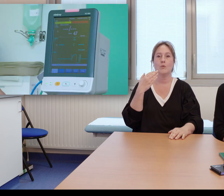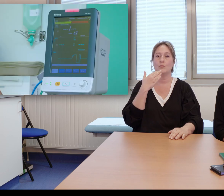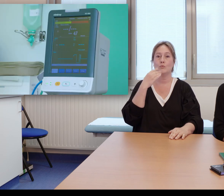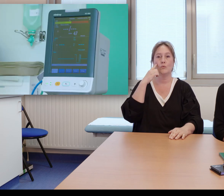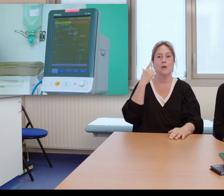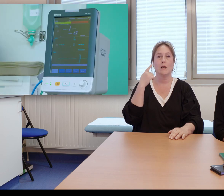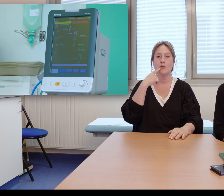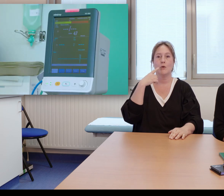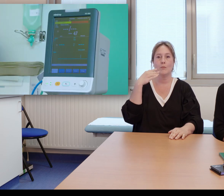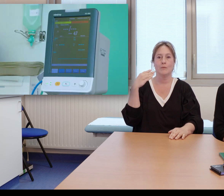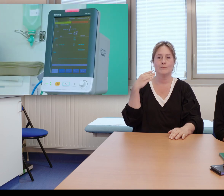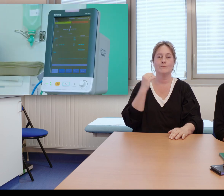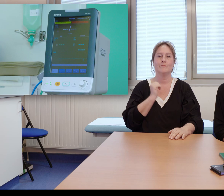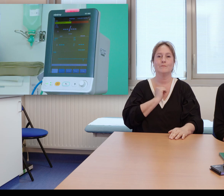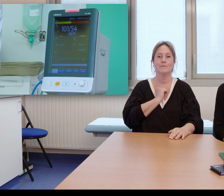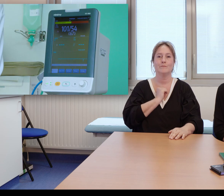ou de la jambe.